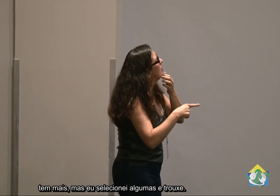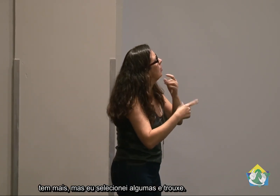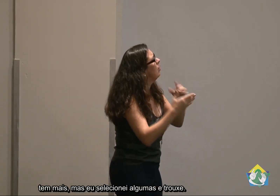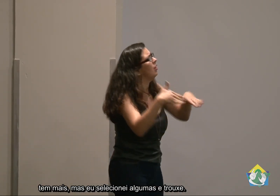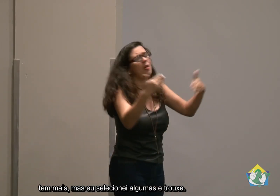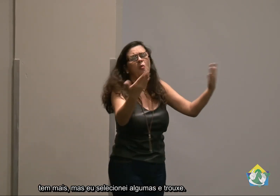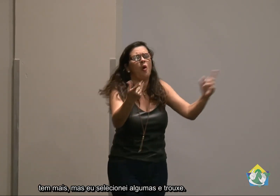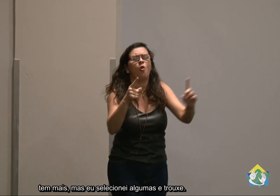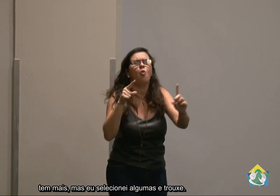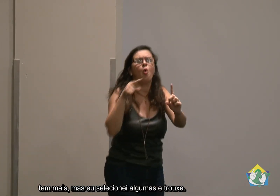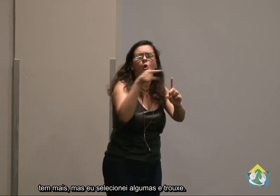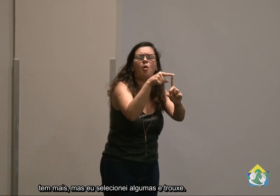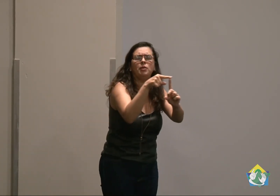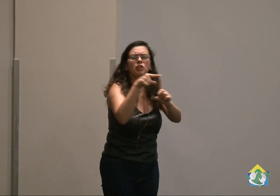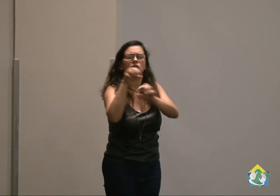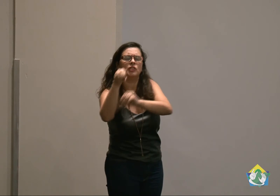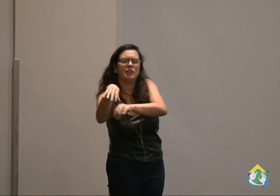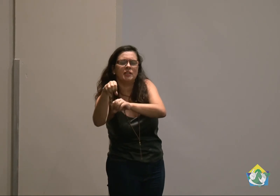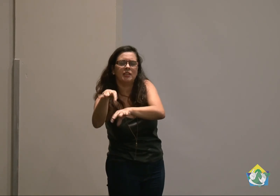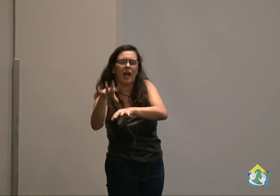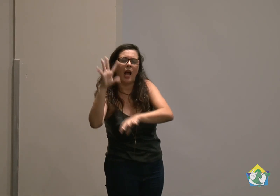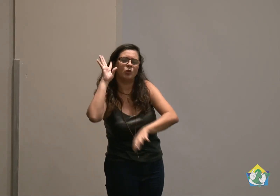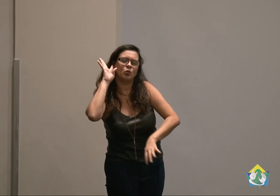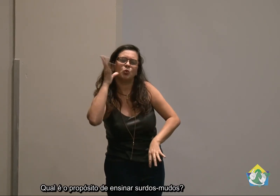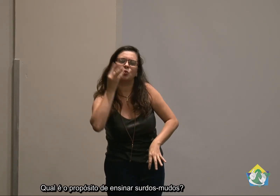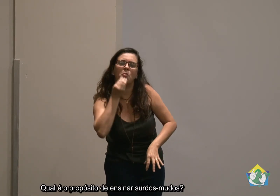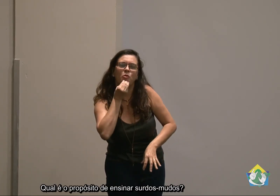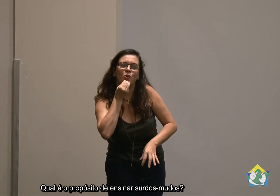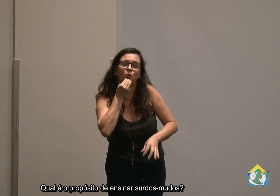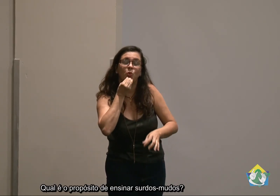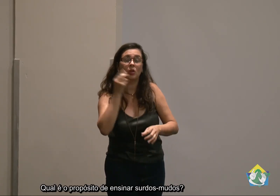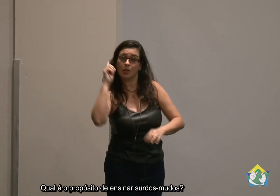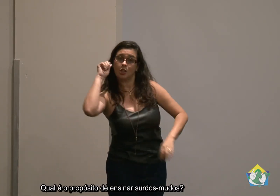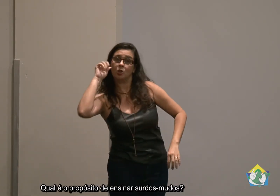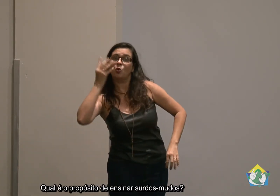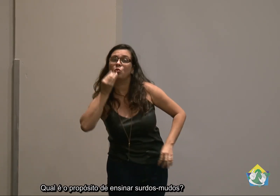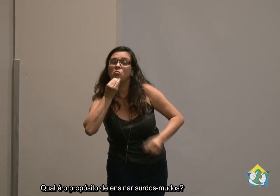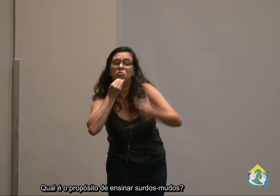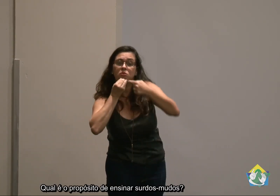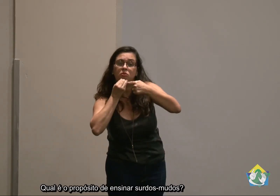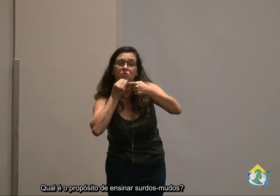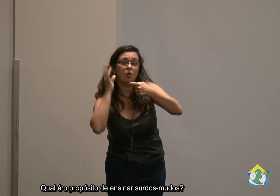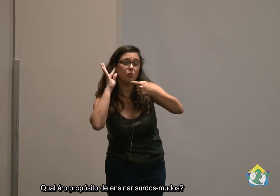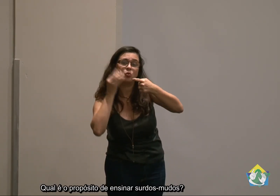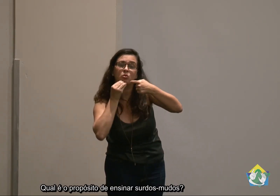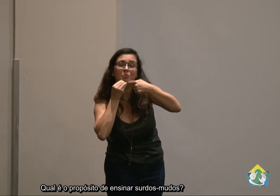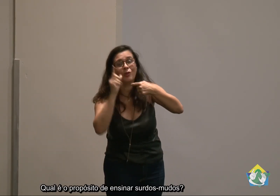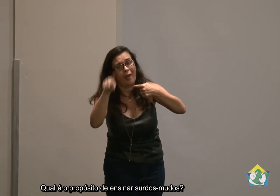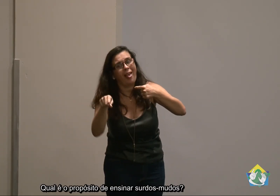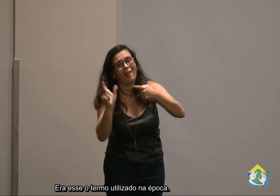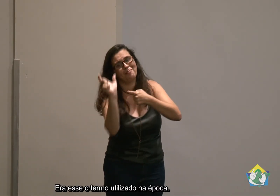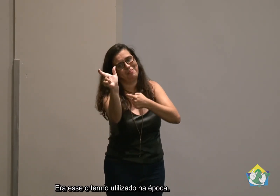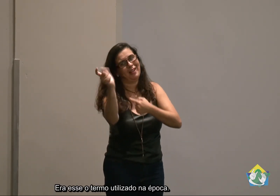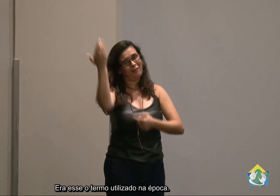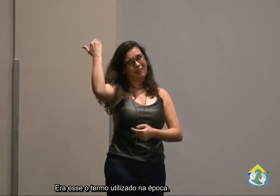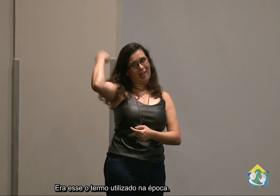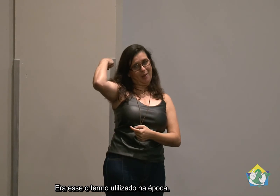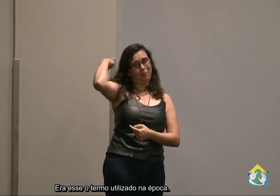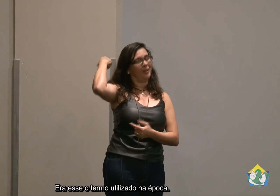e coloquei e trouxe para nós qual é o propósito de ensinar surdos mudos porque era esse termo